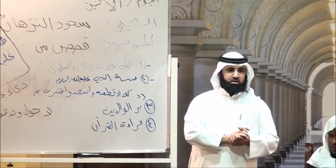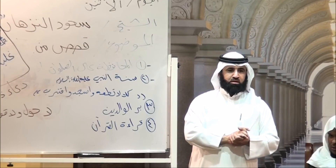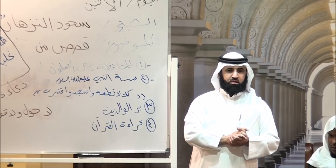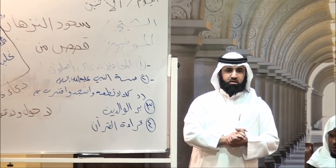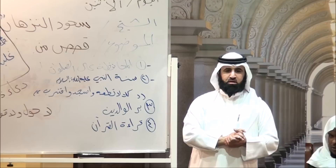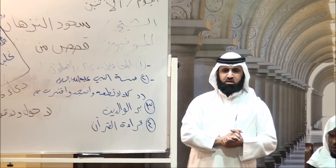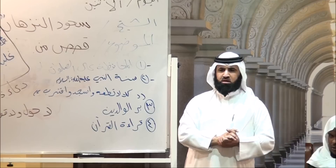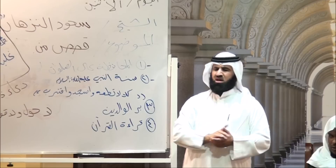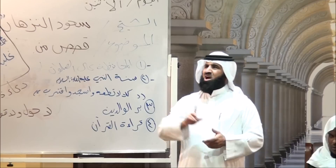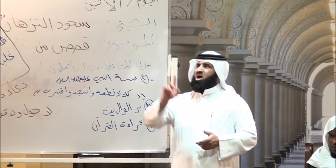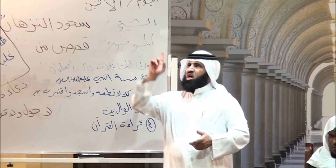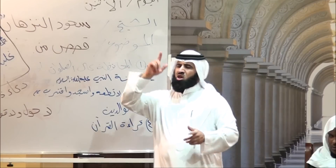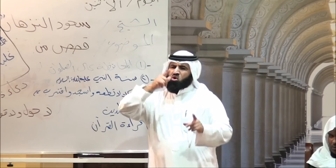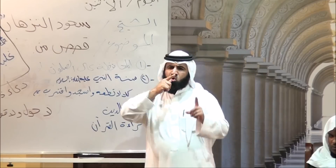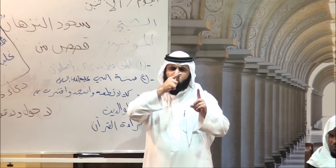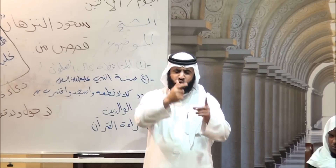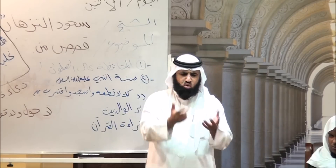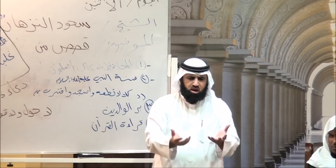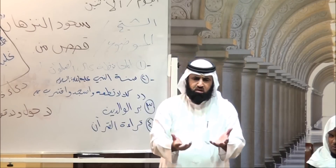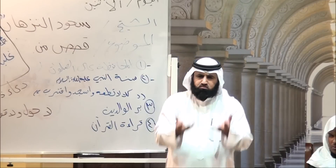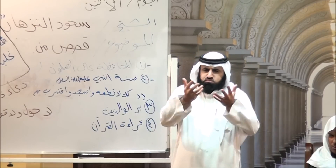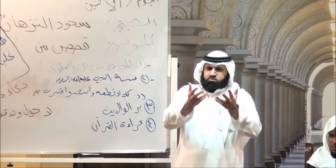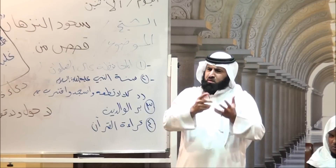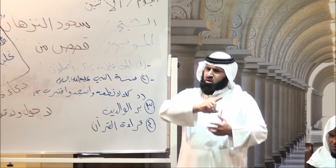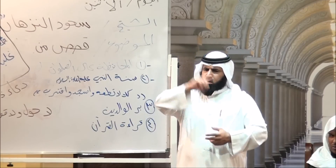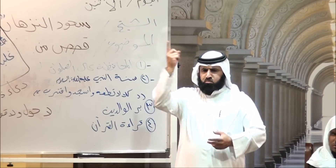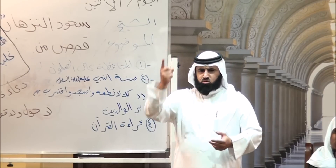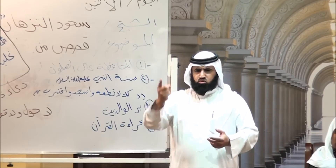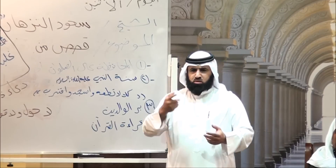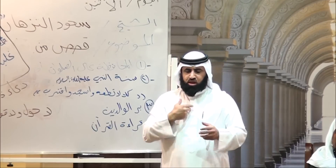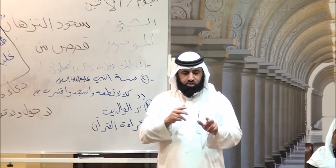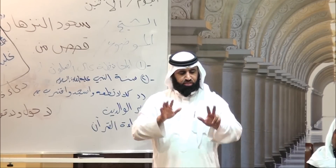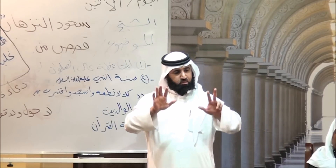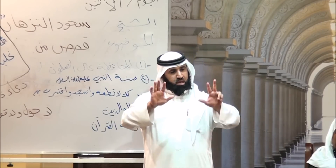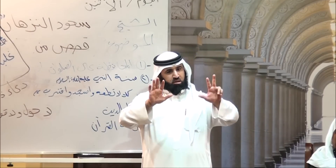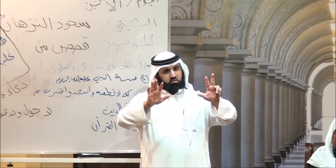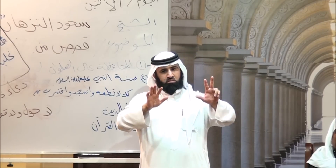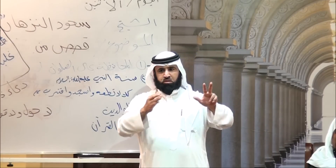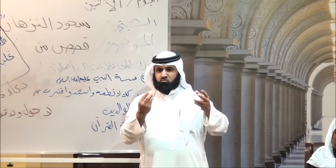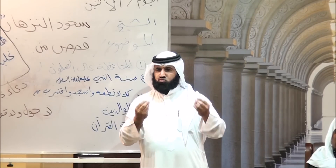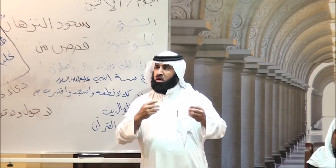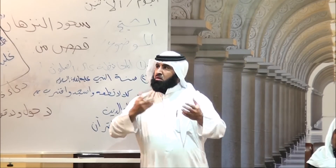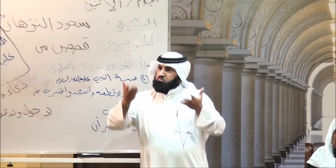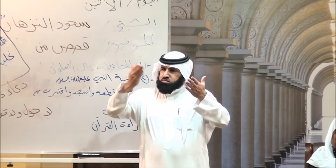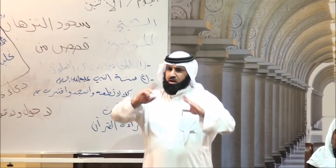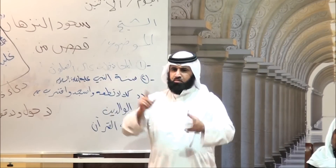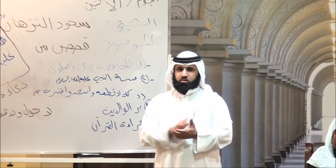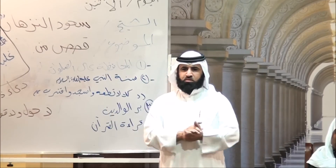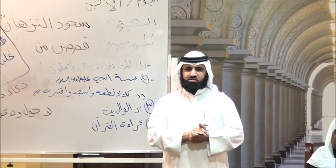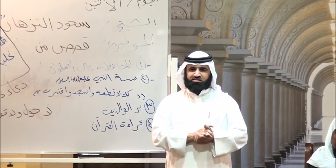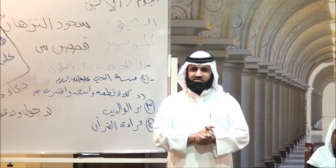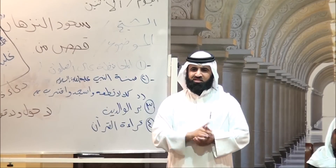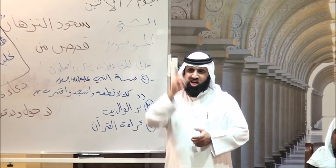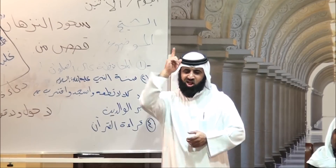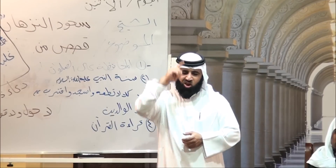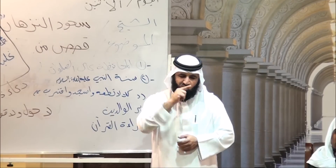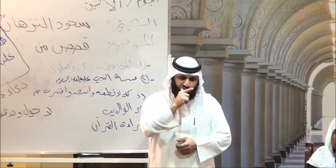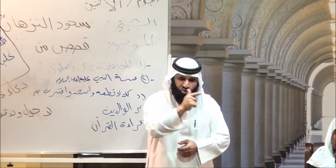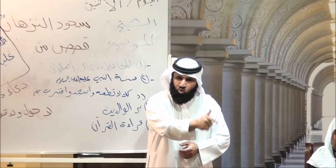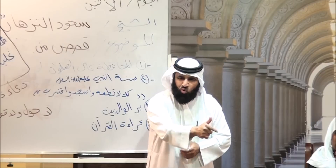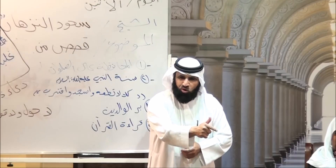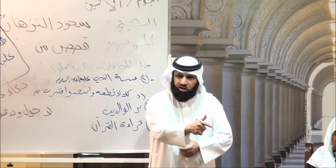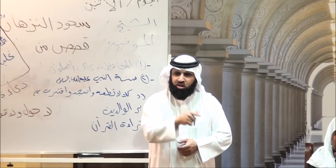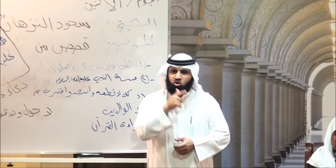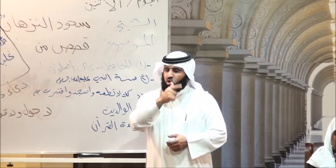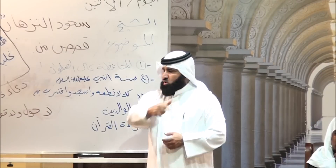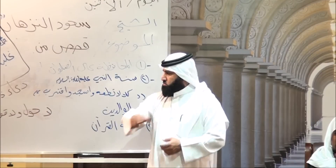يا رب كيف نحمله؟ ما نستطيع، هذا أكبر من السماوات والأرض. قال قولوا لا حول ولا